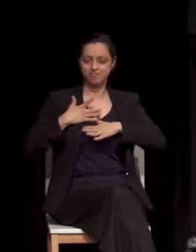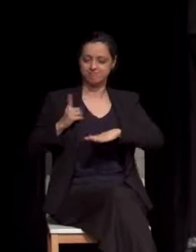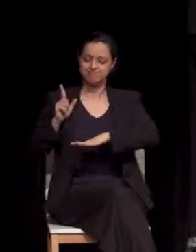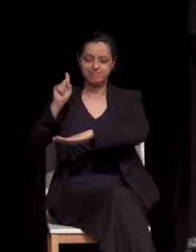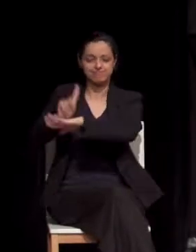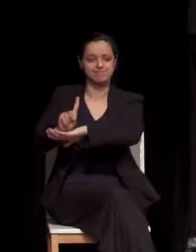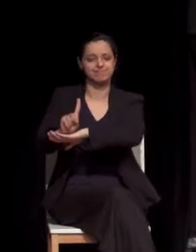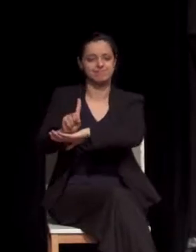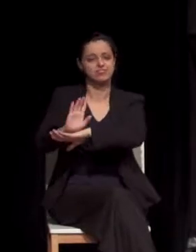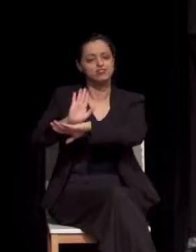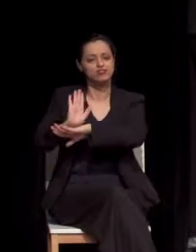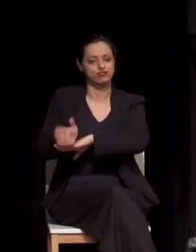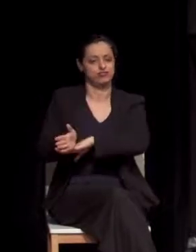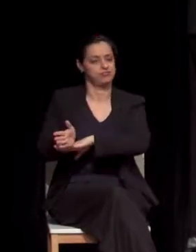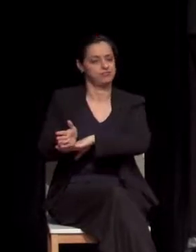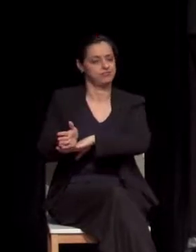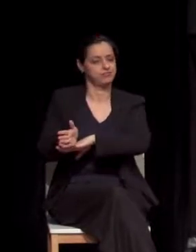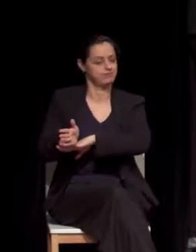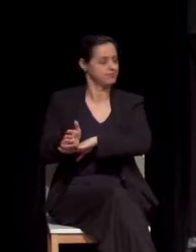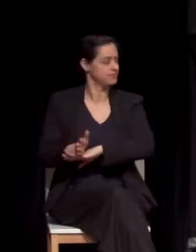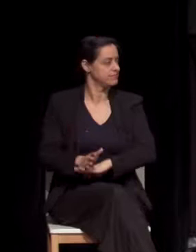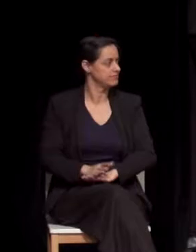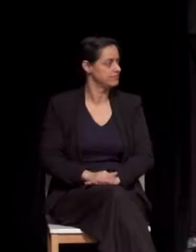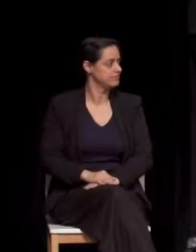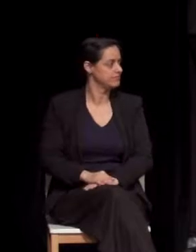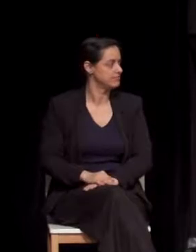assentado há